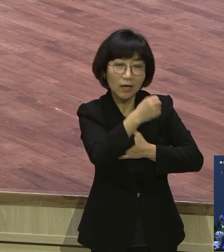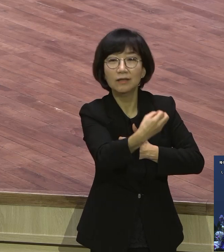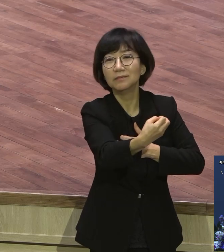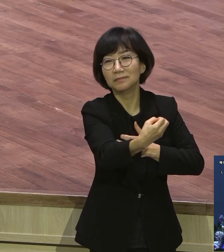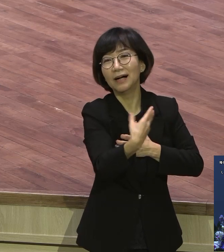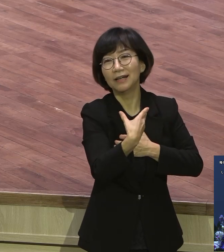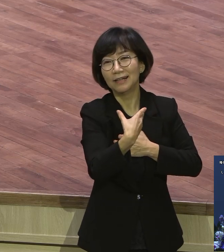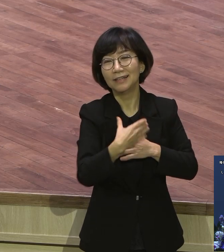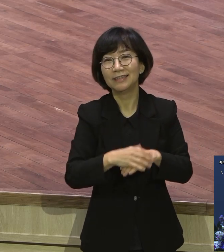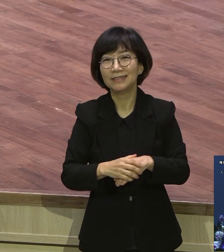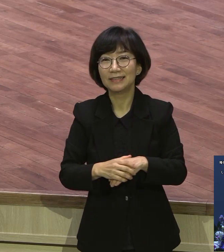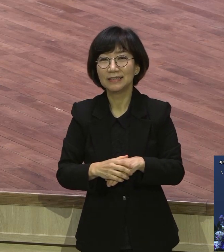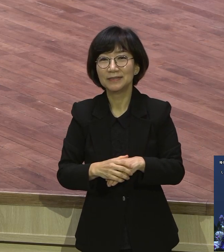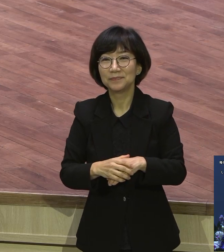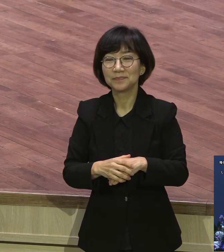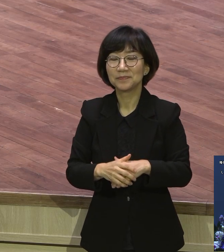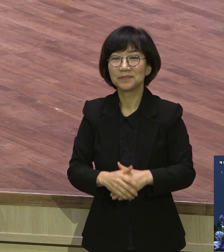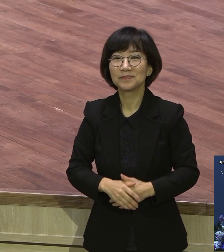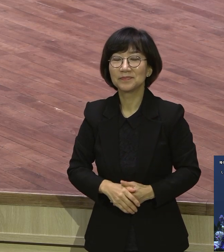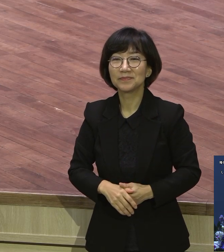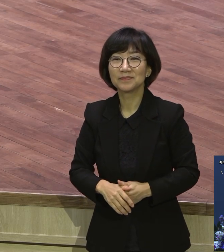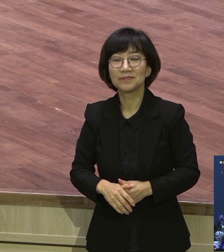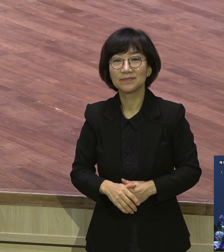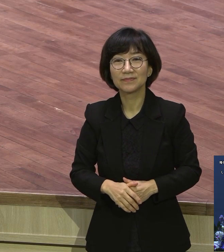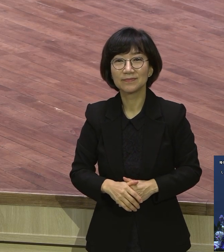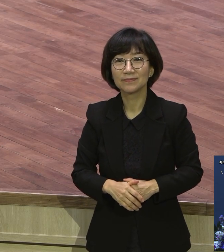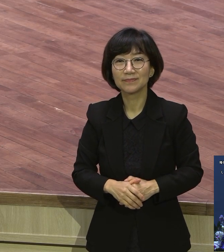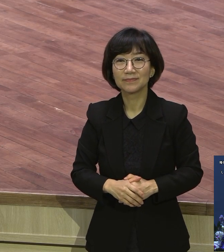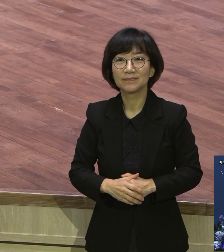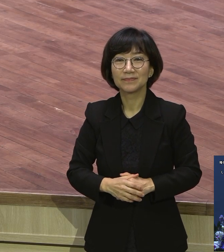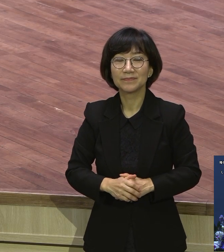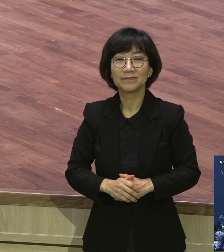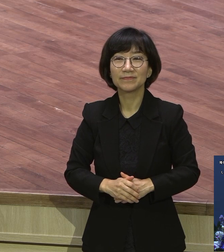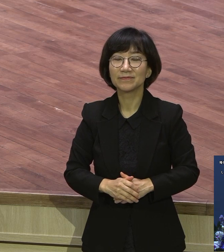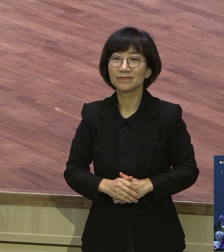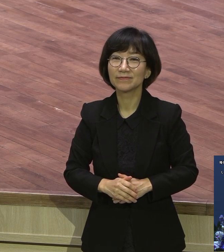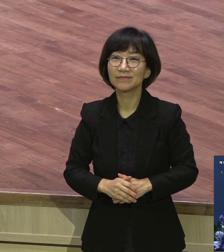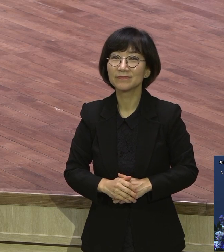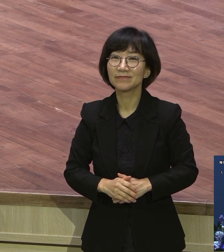사람이에요 우유부단하다 그 말이 아니에요 확실한